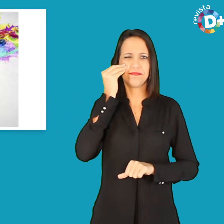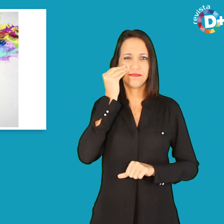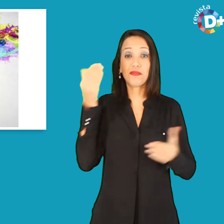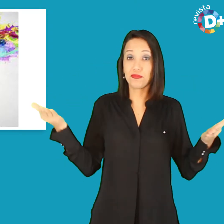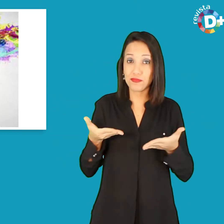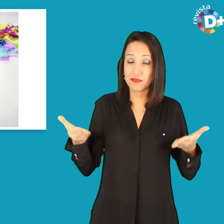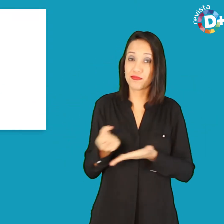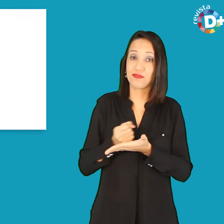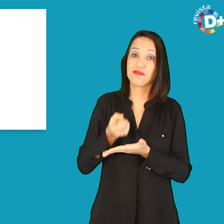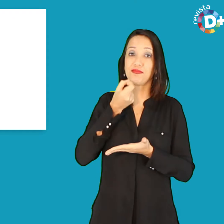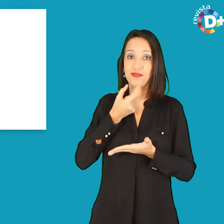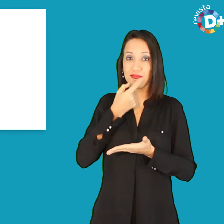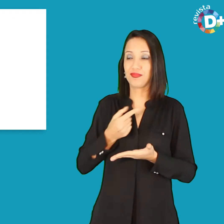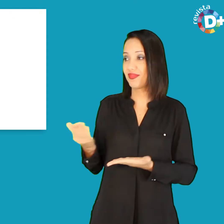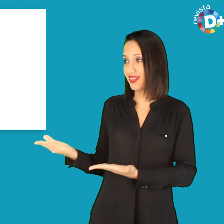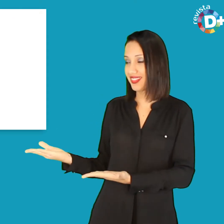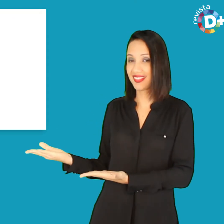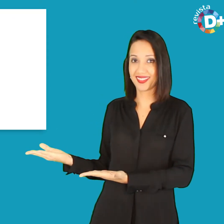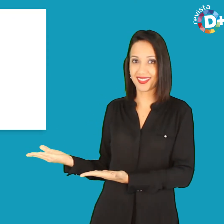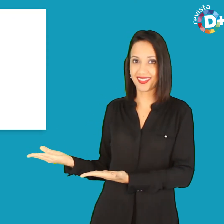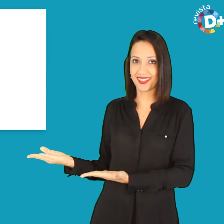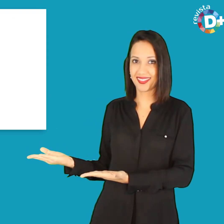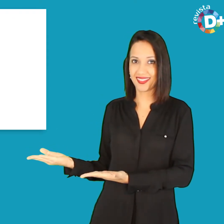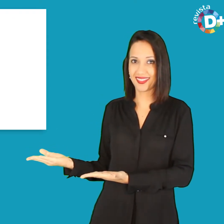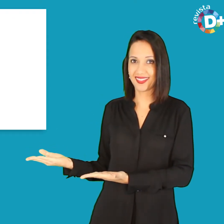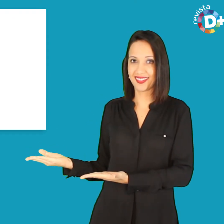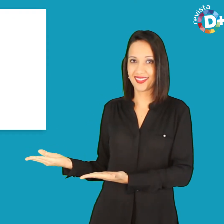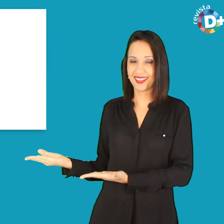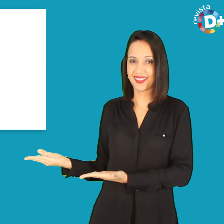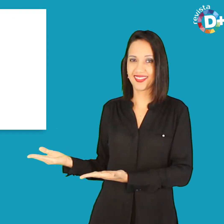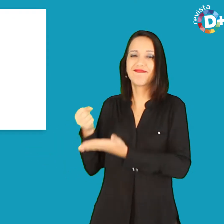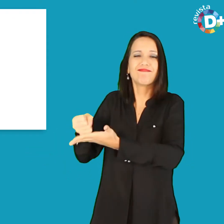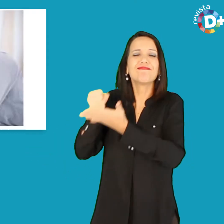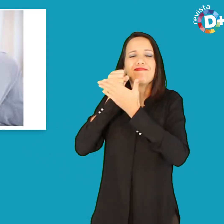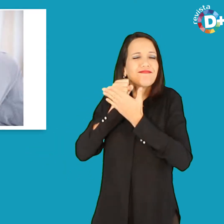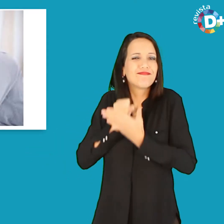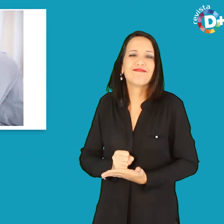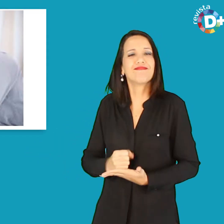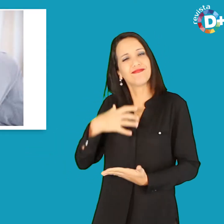tomo oxalato de escitalopram, que ajuda muito em termos de